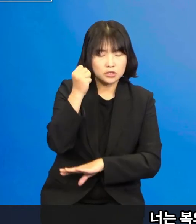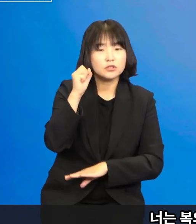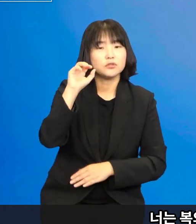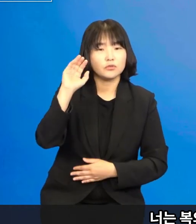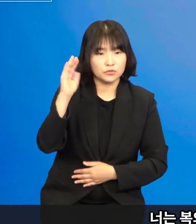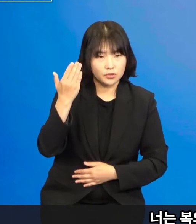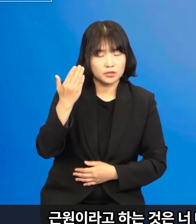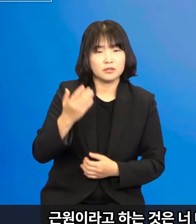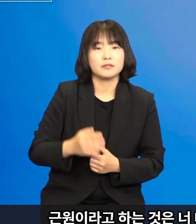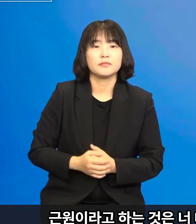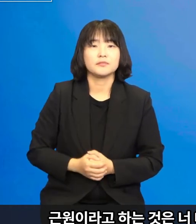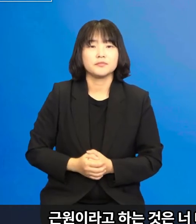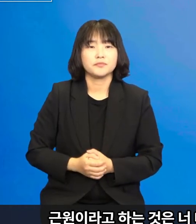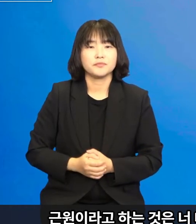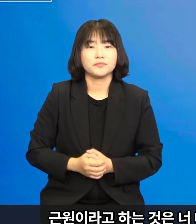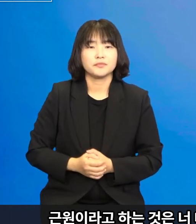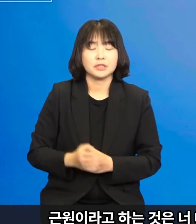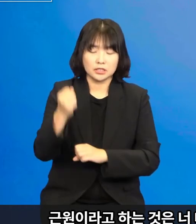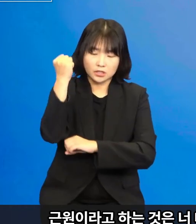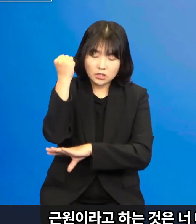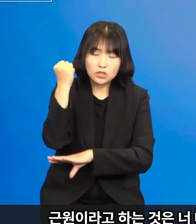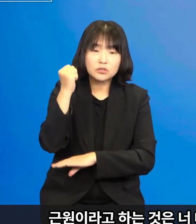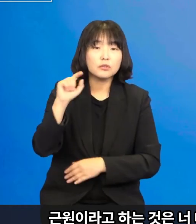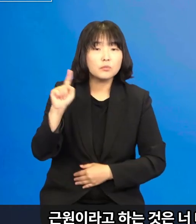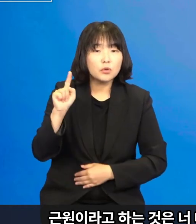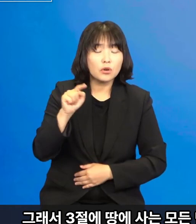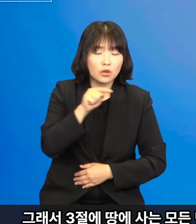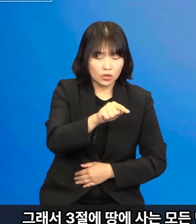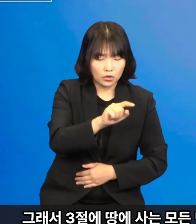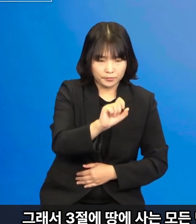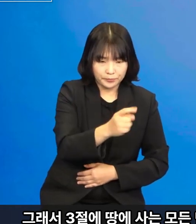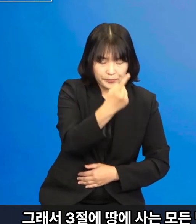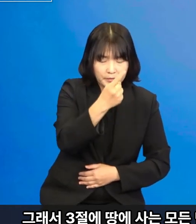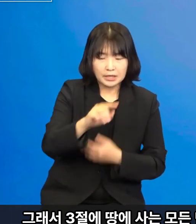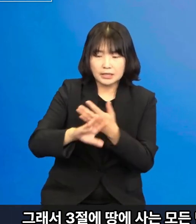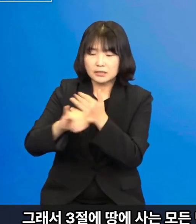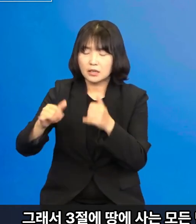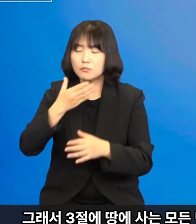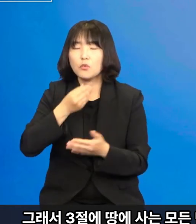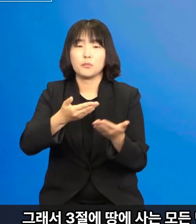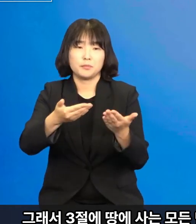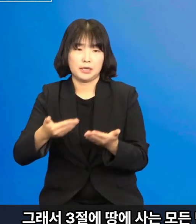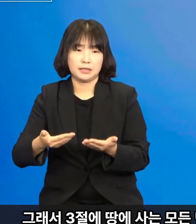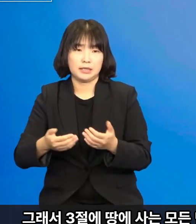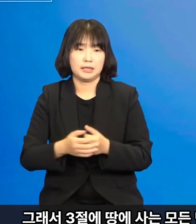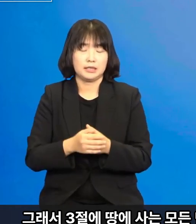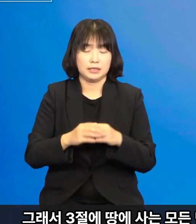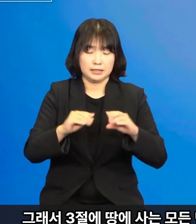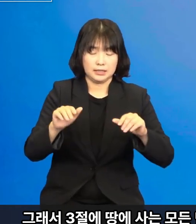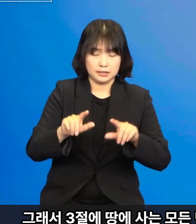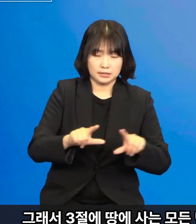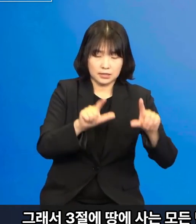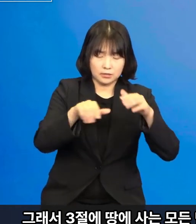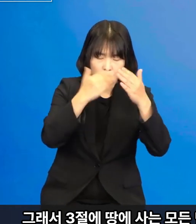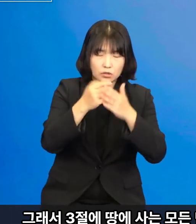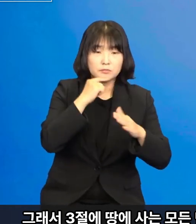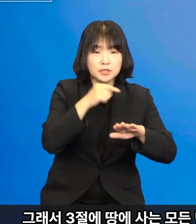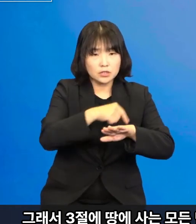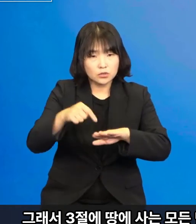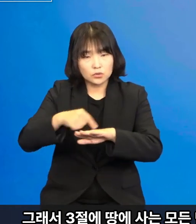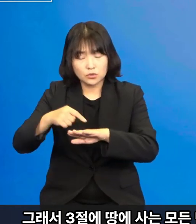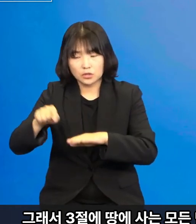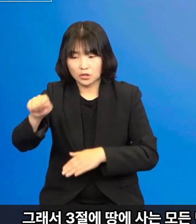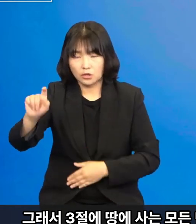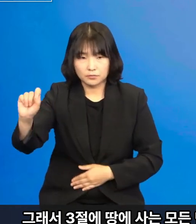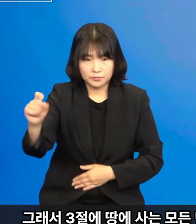거야. 근원이라고 하는 것은 너 때문에 다른 이들이 복을 받는 거예요. 그래서 3절에 땅에 사는 모든 민족이 너로 말미암아